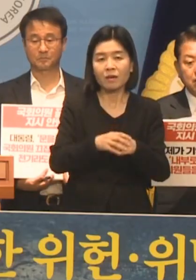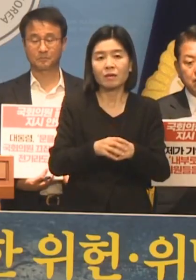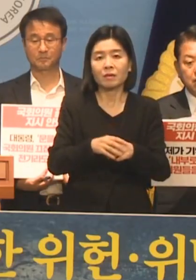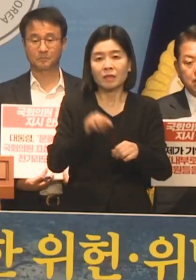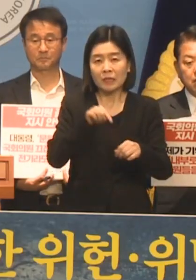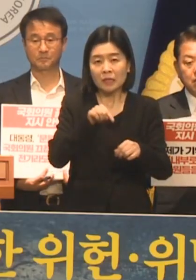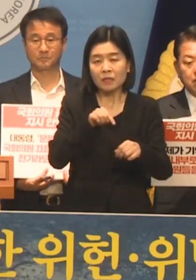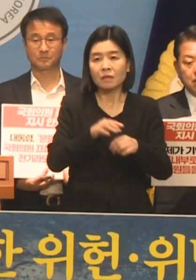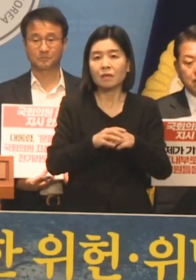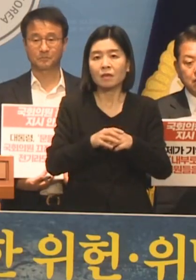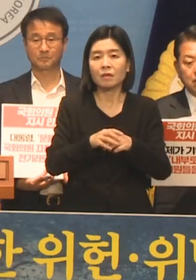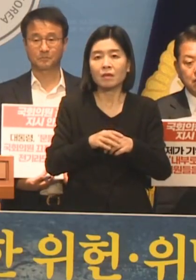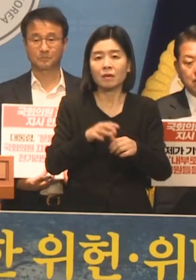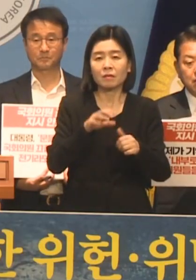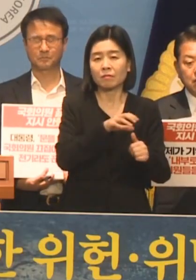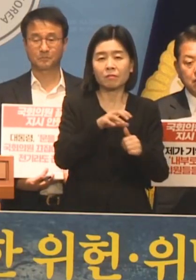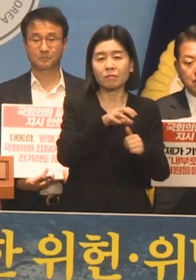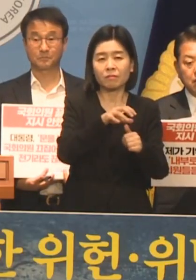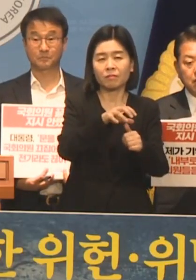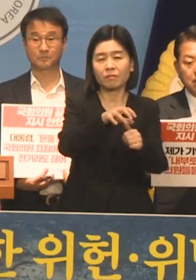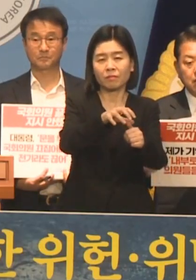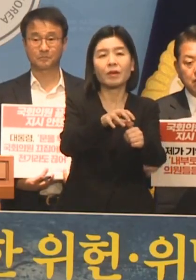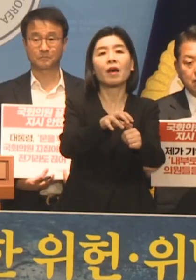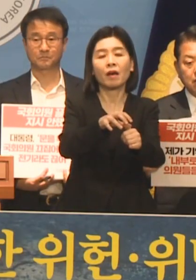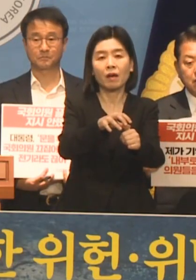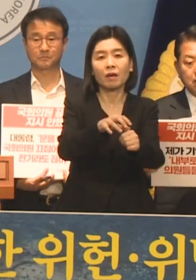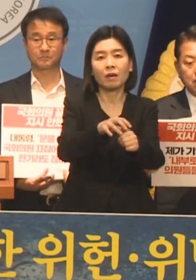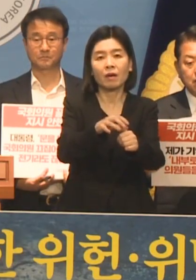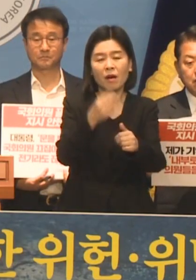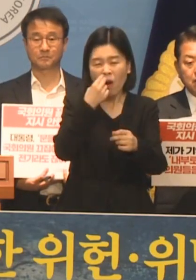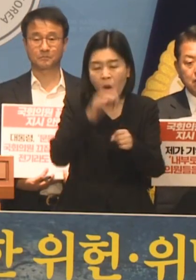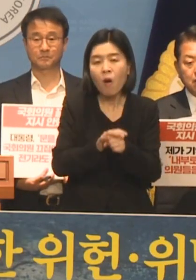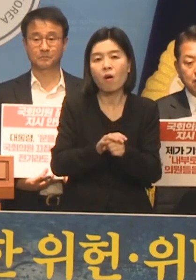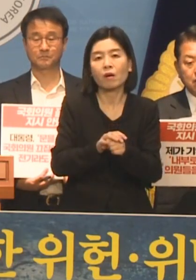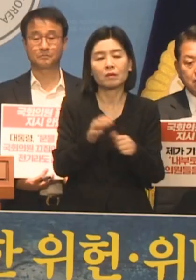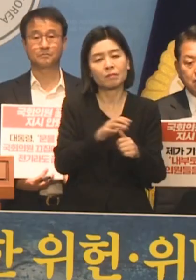오랫동안 벗겨질 수 없는 굴레로 작용을 했었습니다.